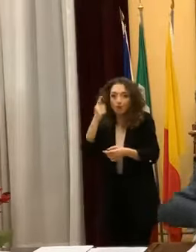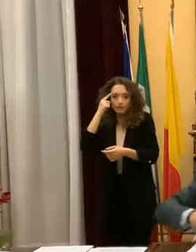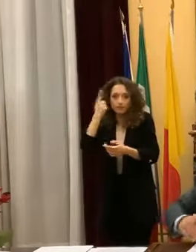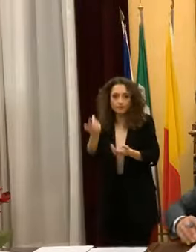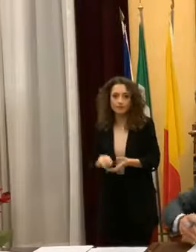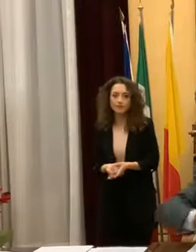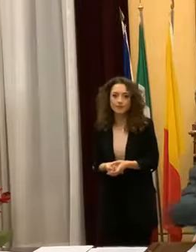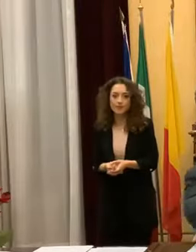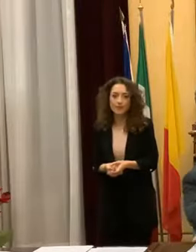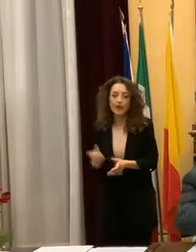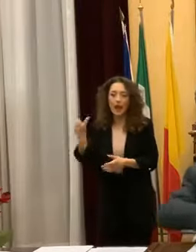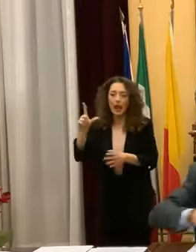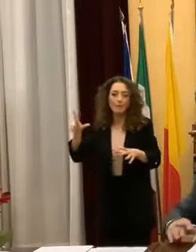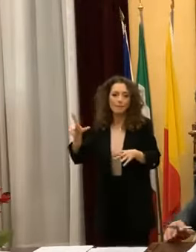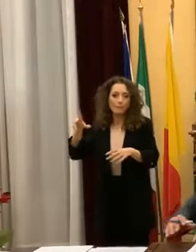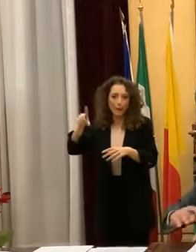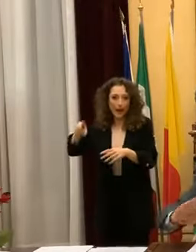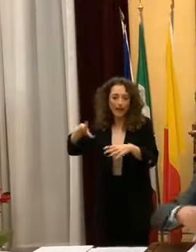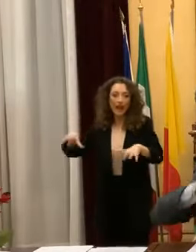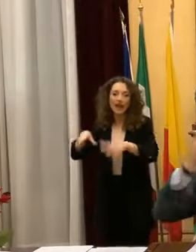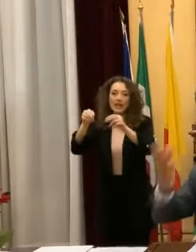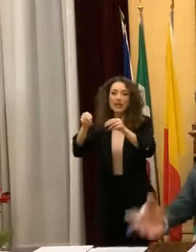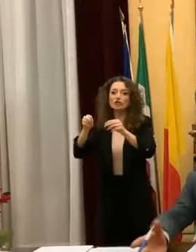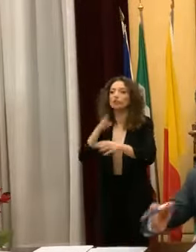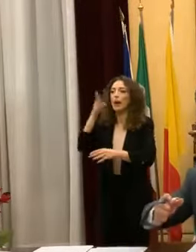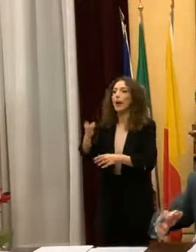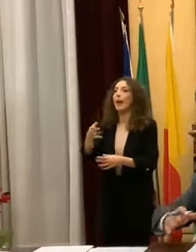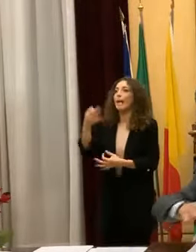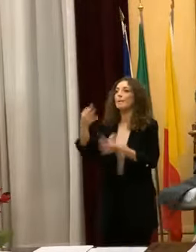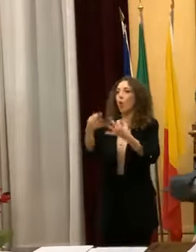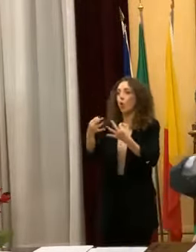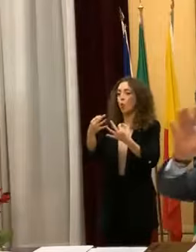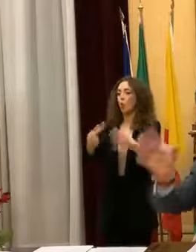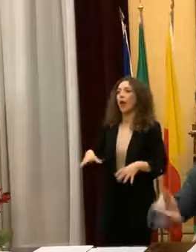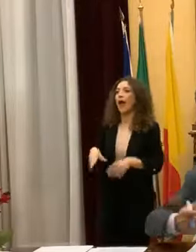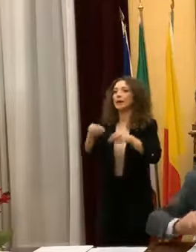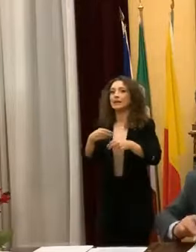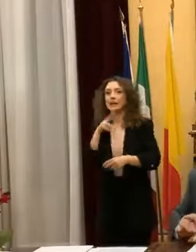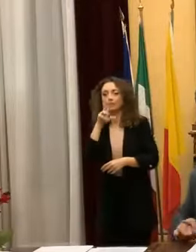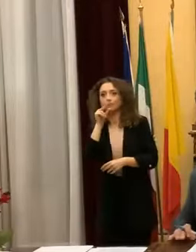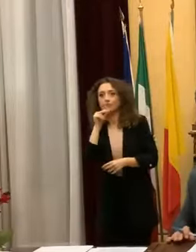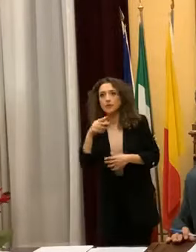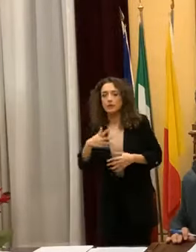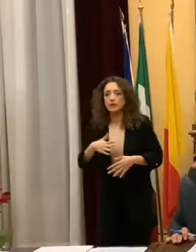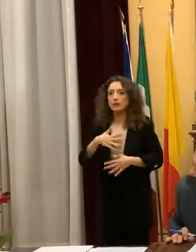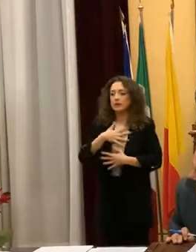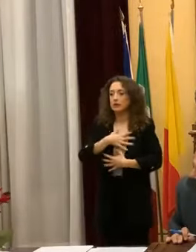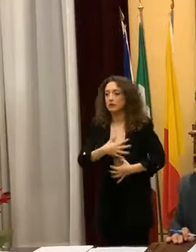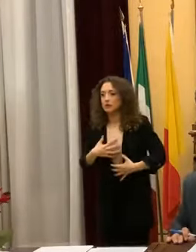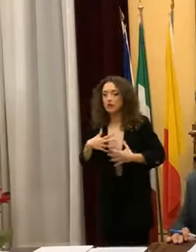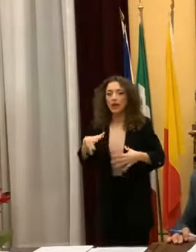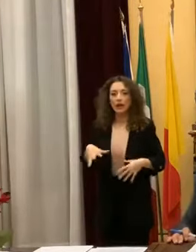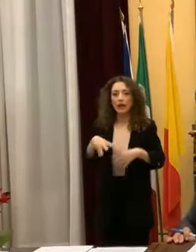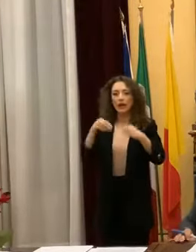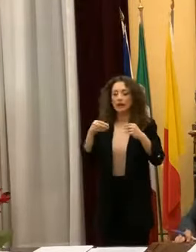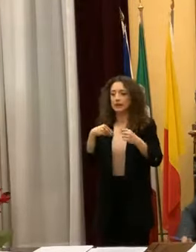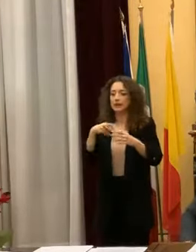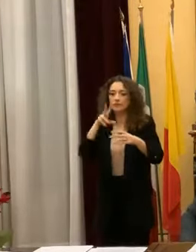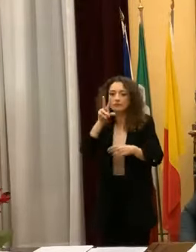parlare, è andato in procura, ha cominciato a vomitare. È saltato tutto, lo voglio riferire a qualche